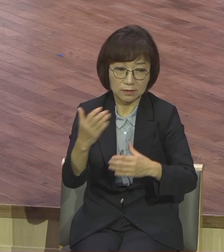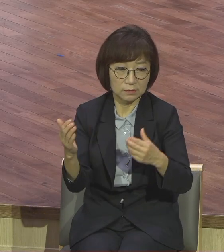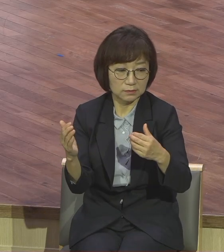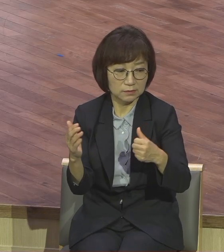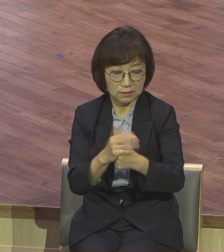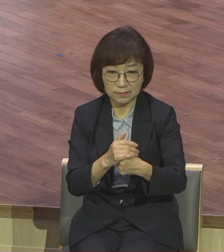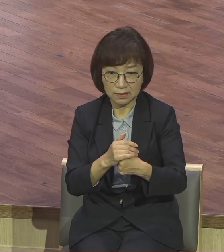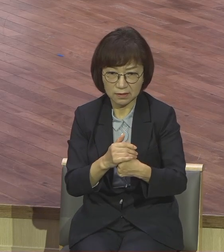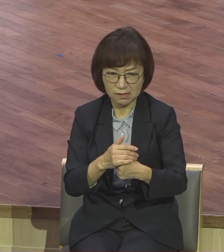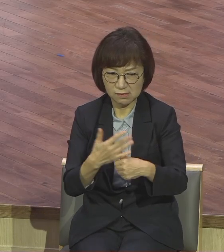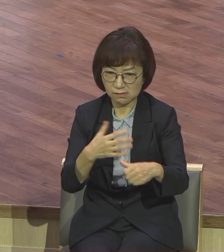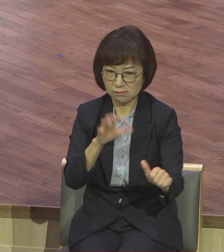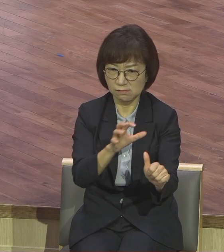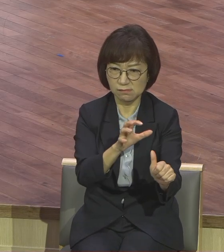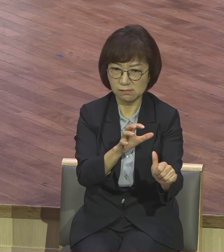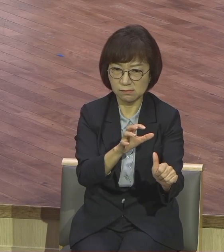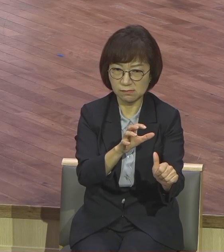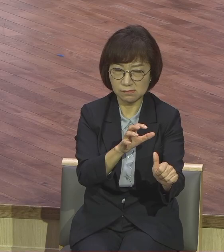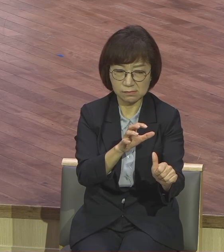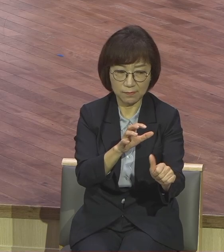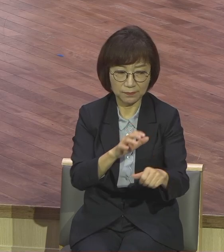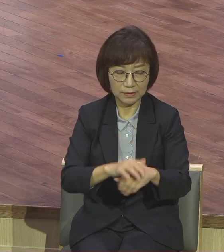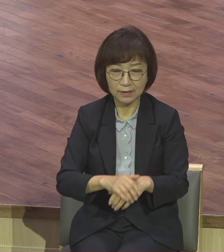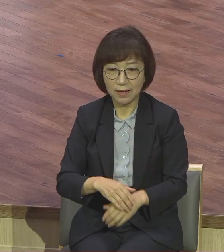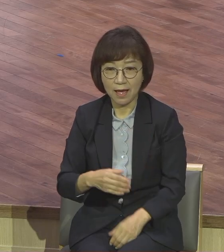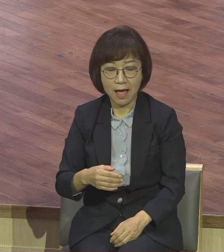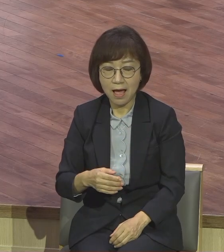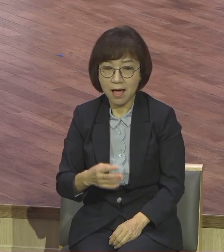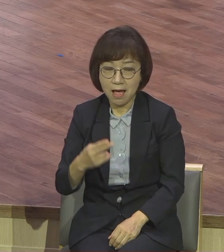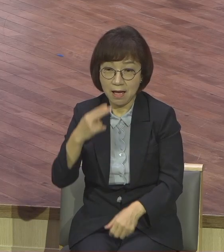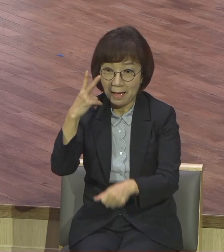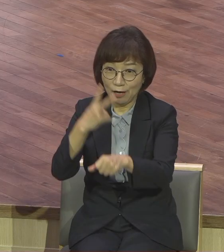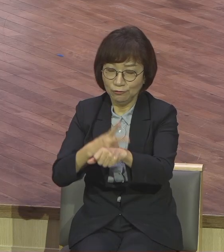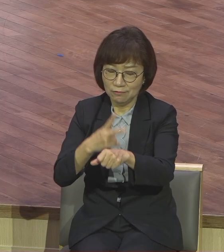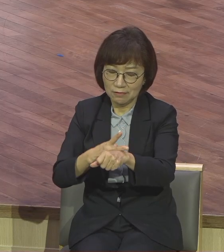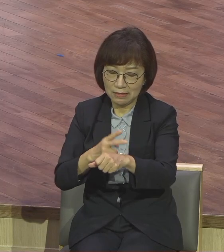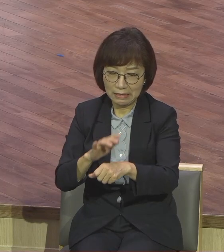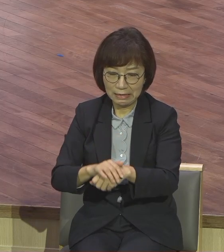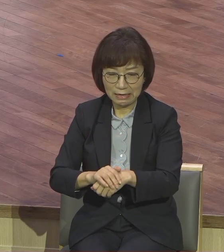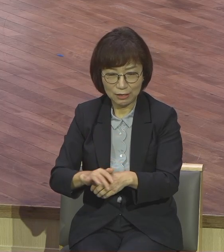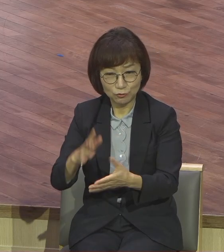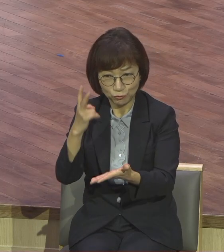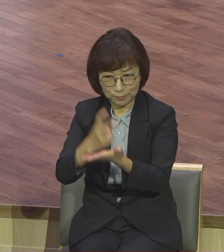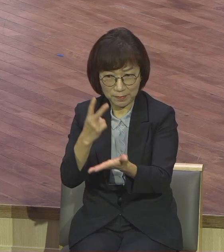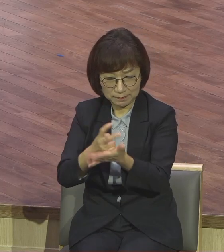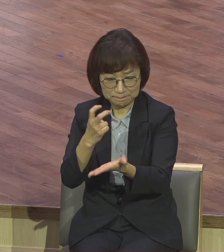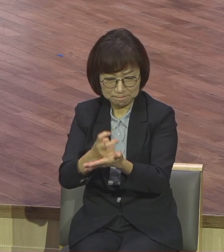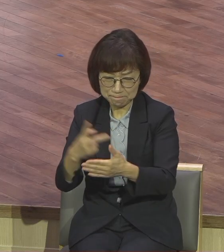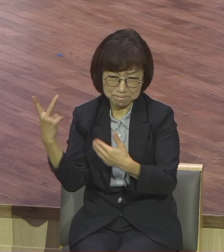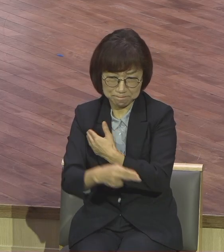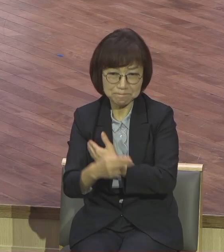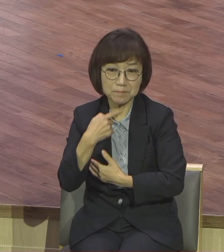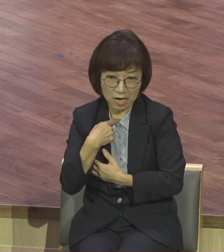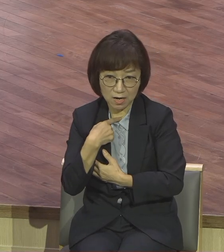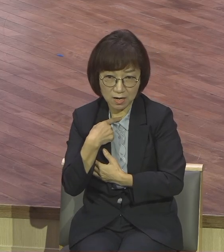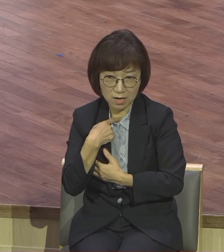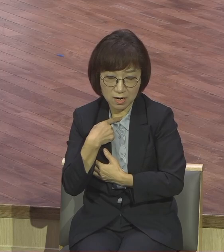이 바울은 베드로와 또 다르잖아요. 막 한이 있는 사람이잖아요. 율법에 대해서. 이 바울은 이